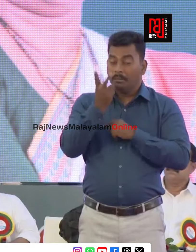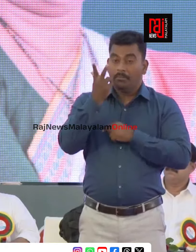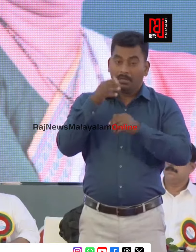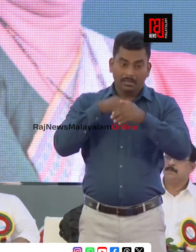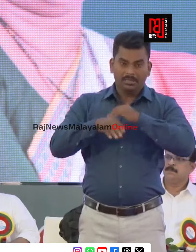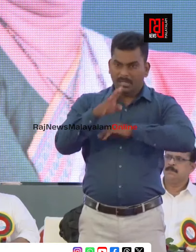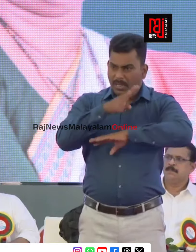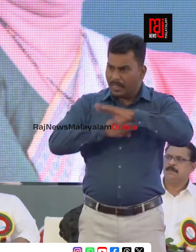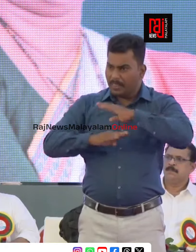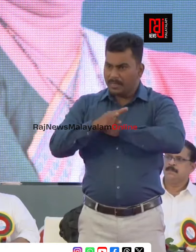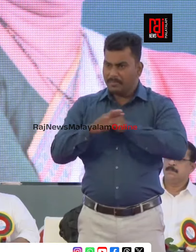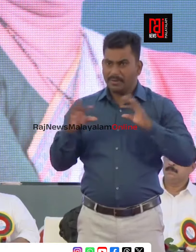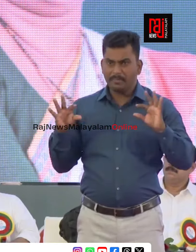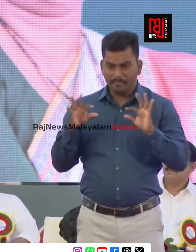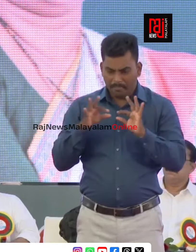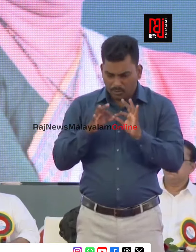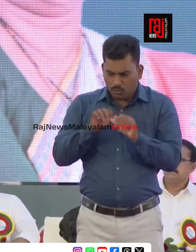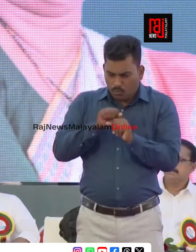ഭിന്നശേഷി വിഭാഗങ്ങളിൽപ്പെട്ടവരുടെ